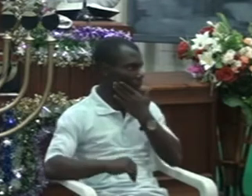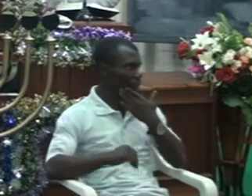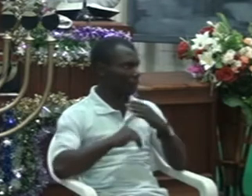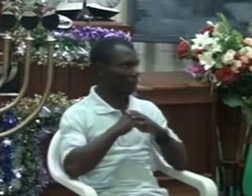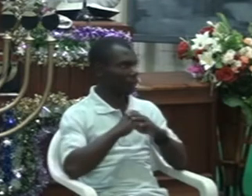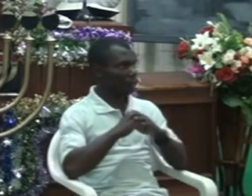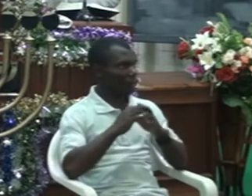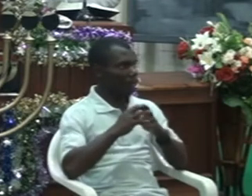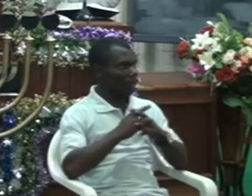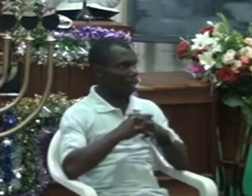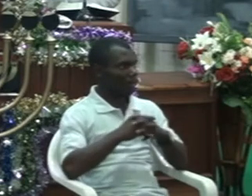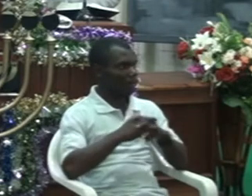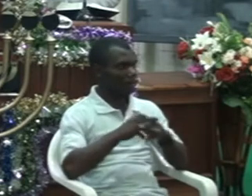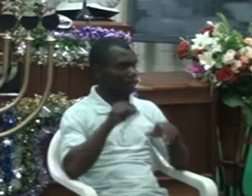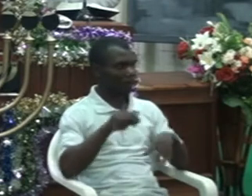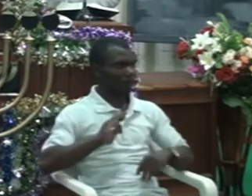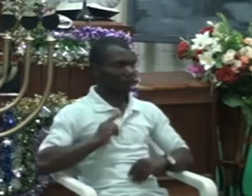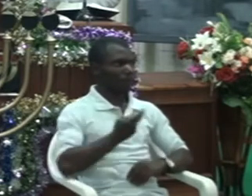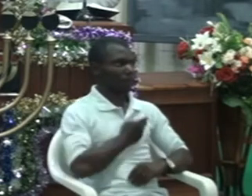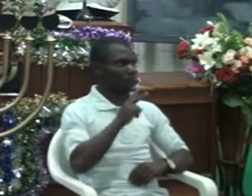nos maisons. Tusikuwe ba